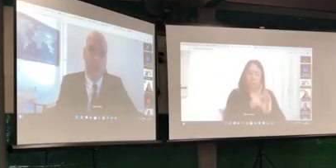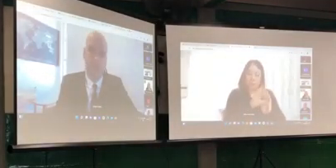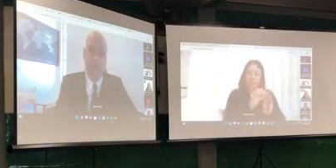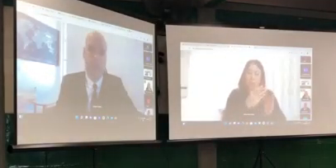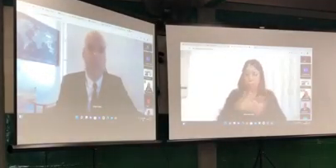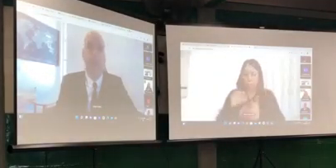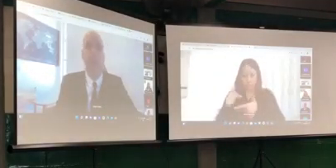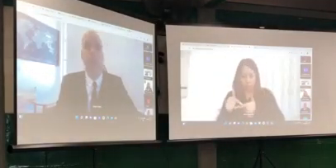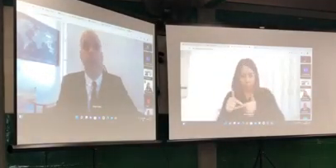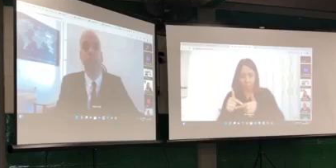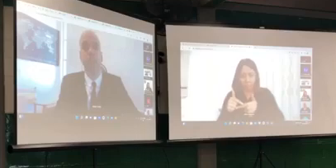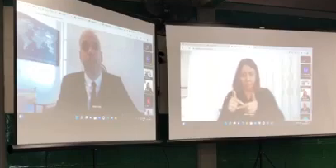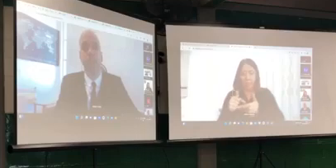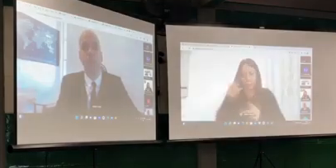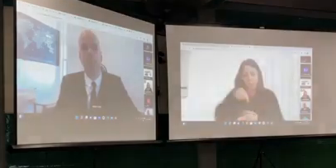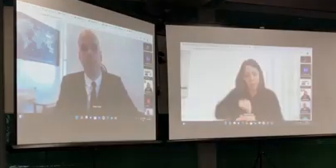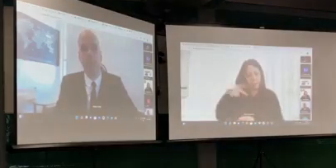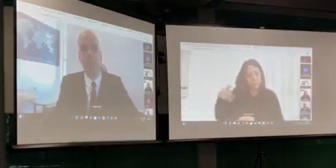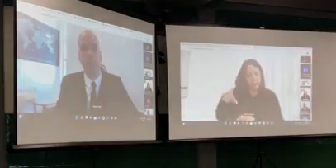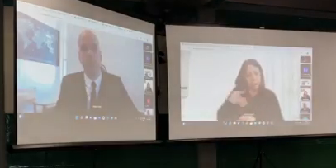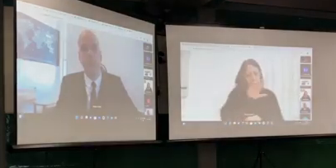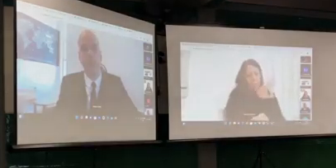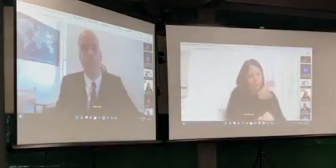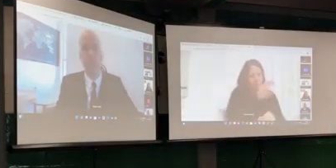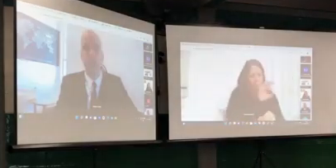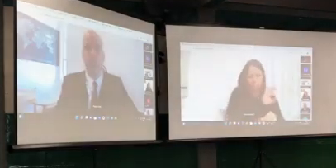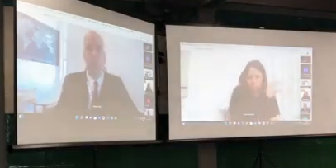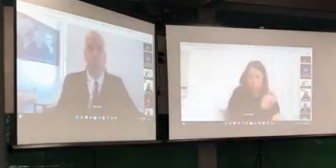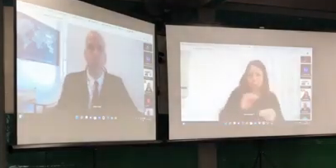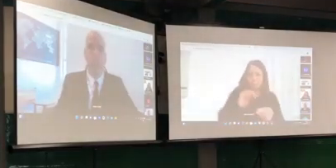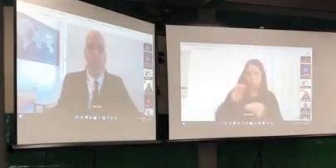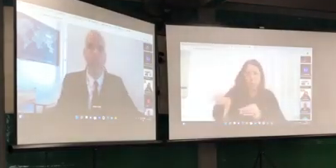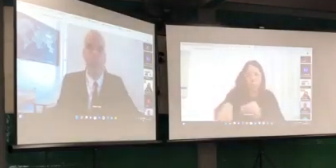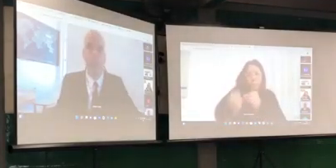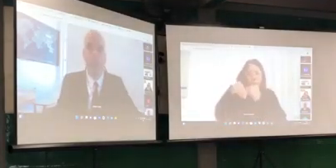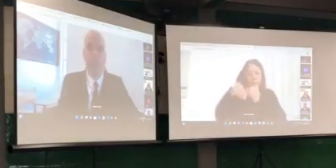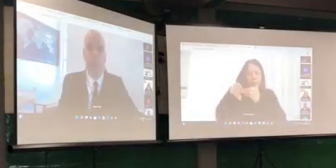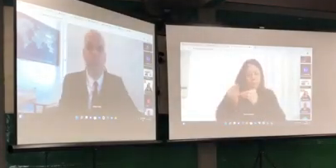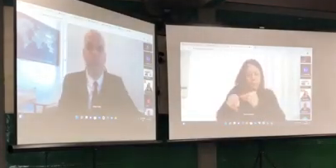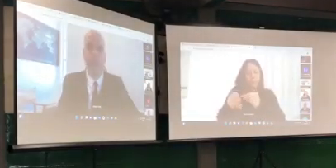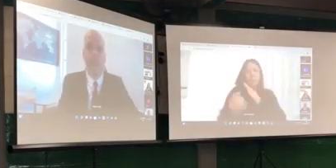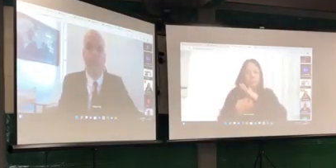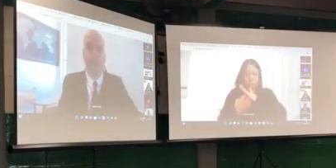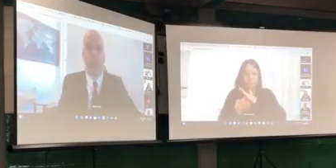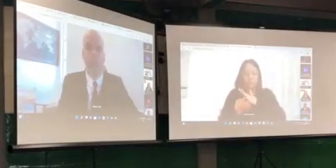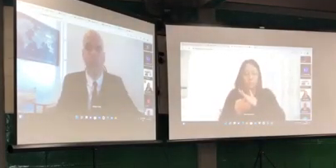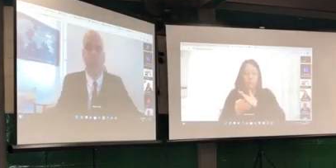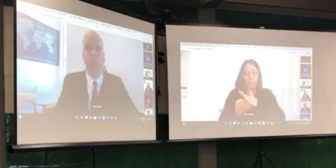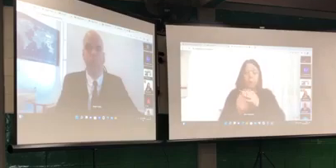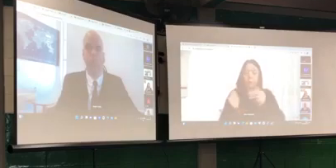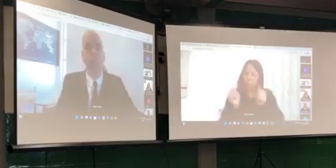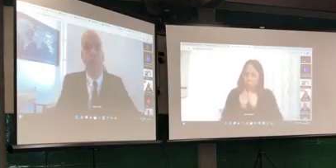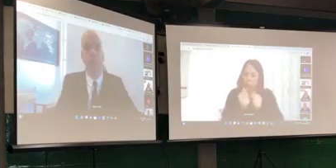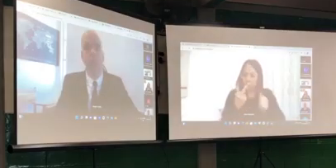trabalhar, vai receber 50% do BPC, mais o seu salário na empresa. Né? Então vai